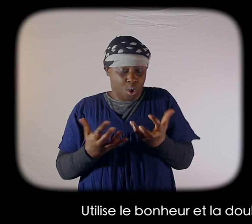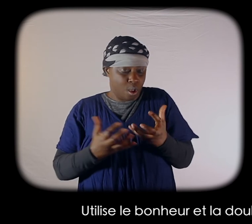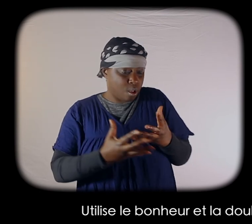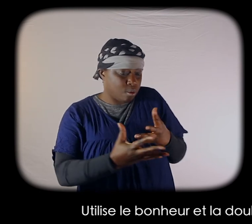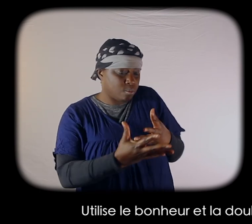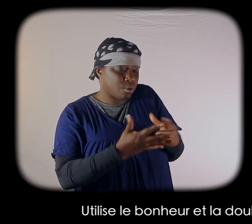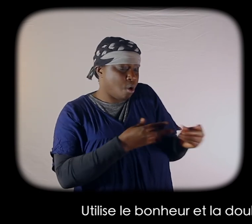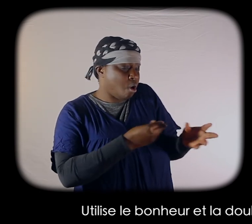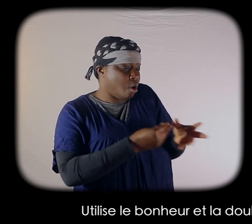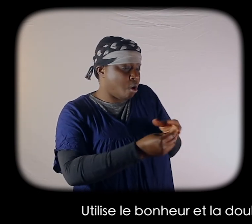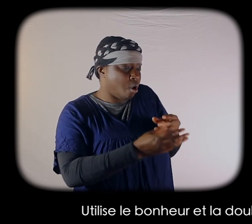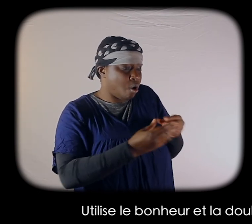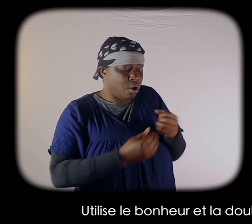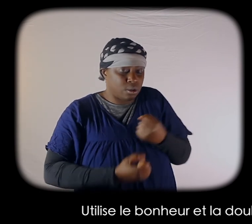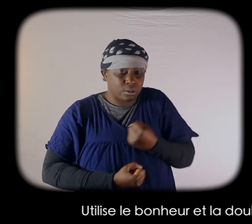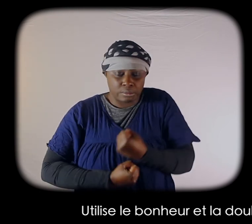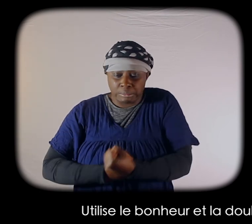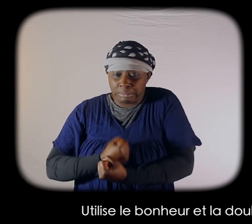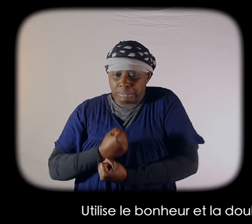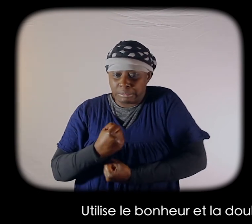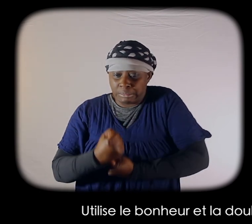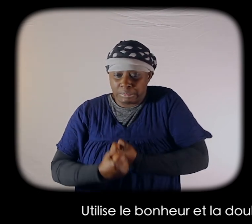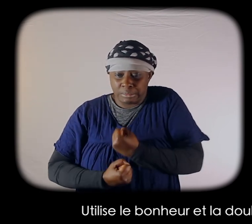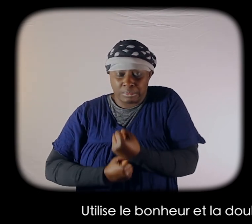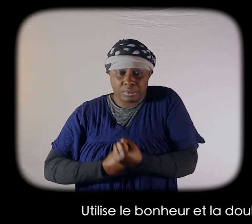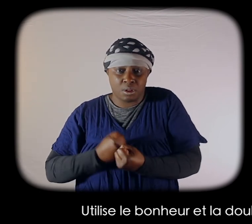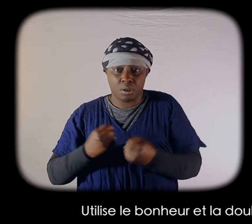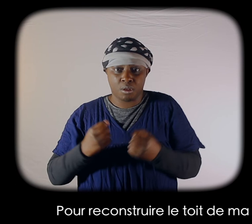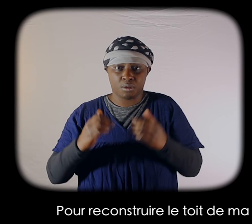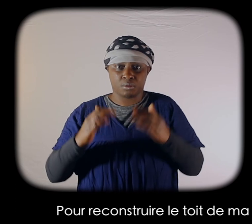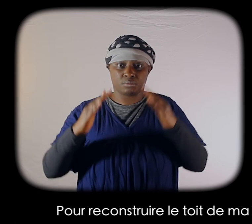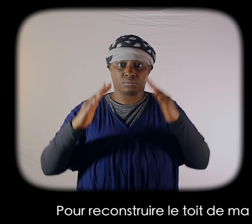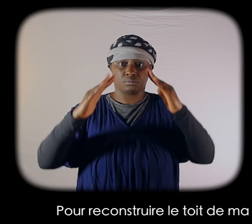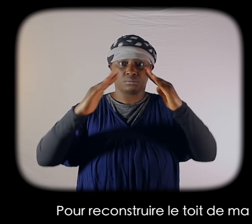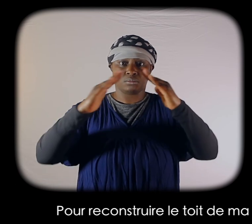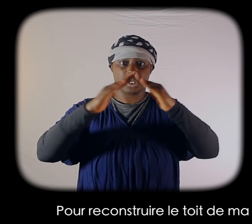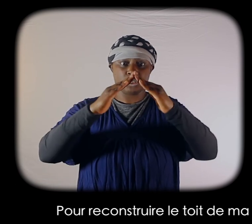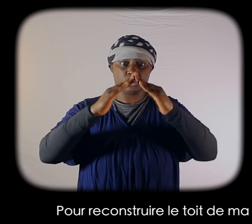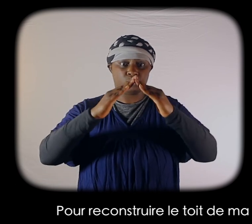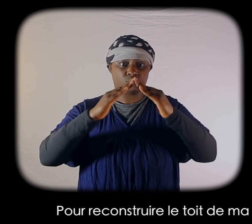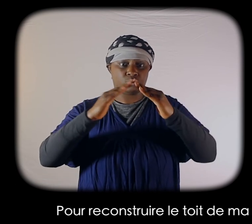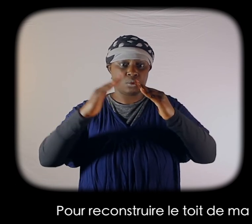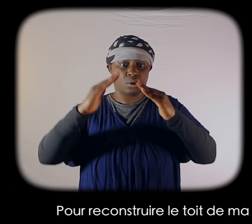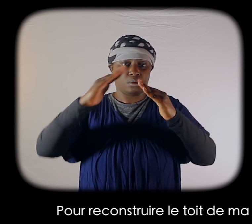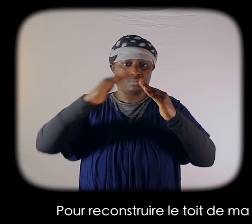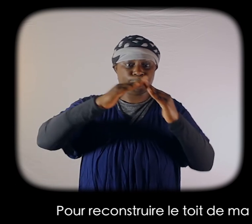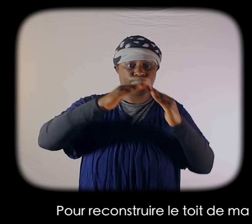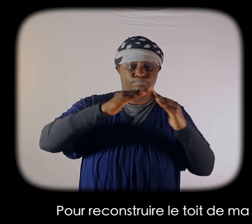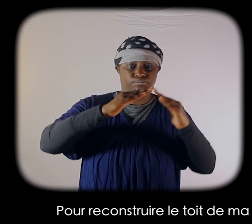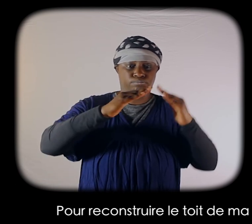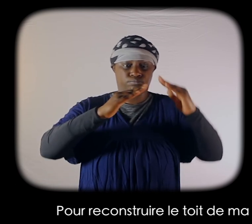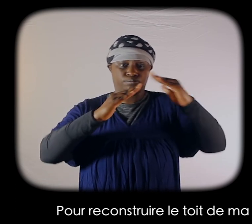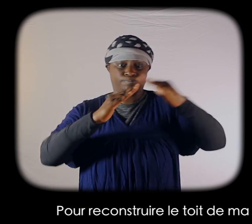用幸福也用痛苦，来重建家乡的屋